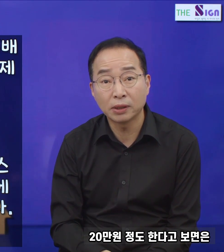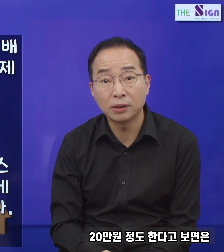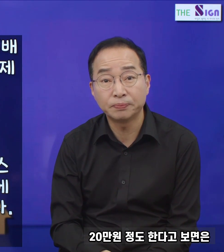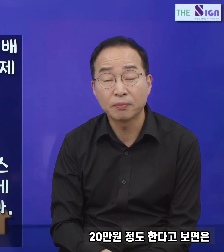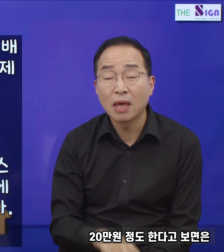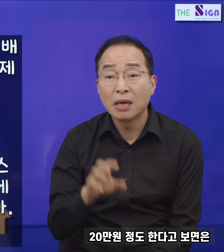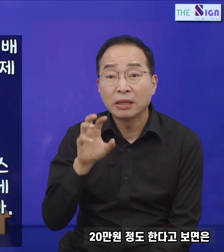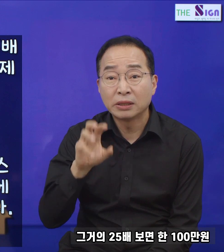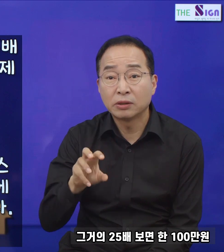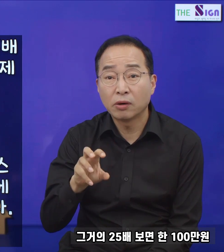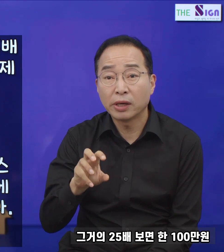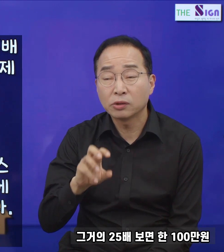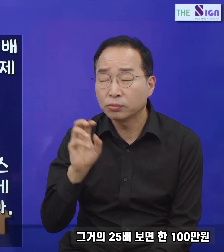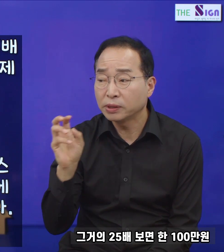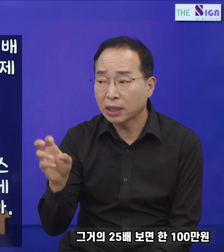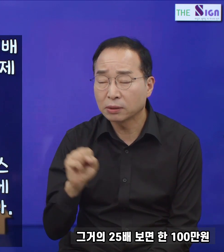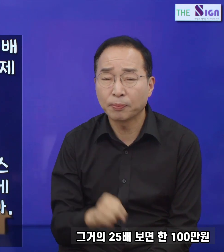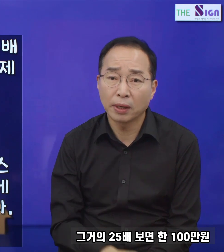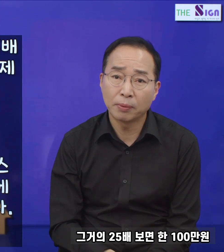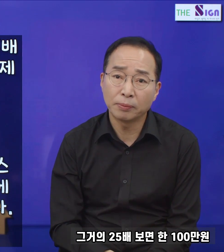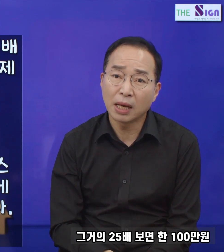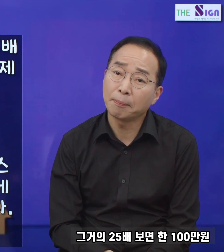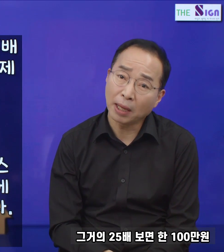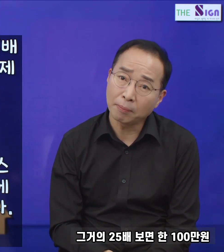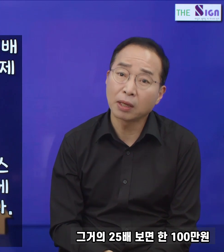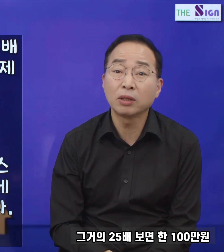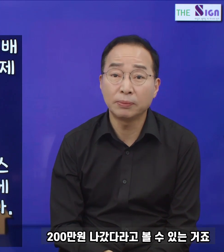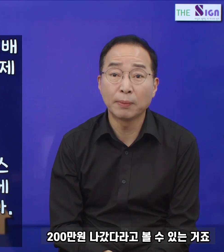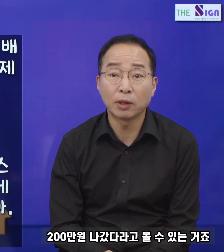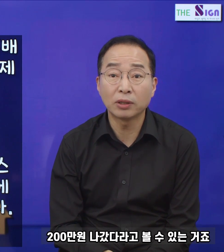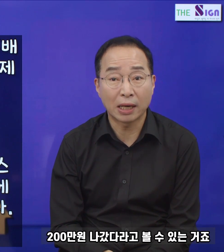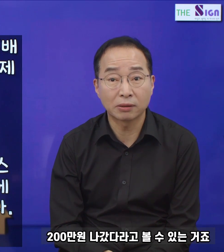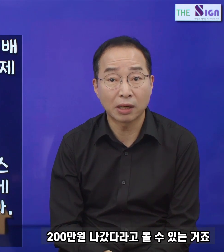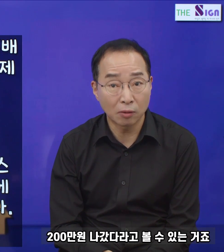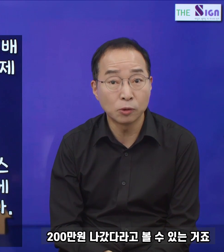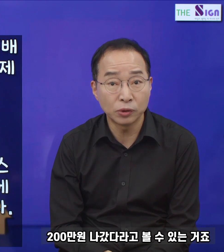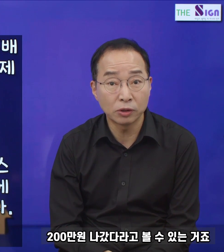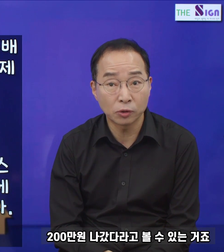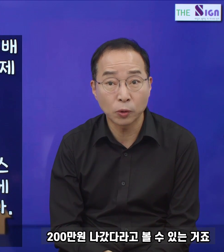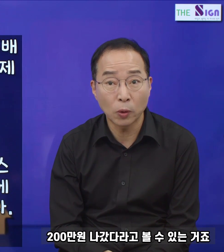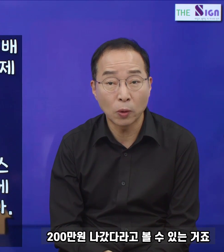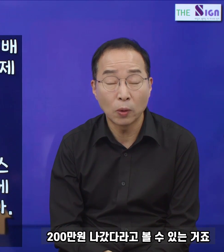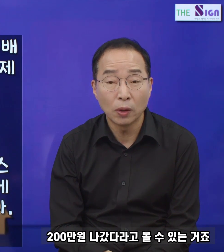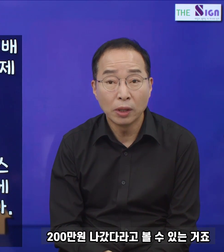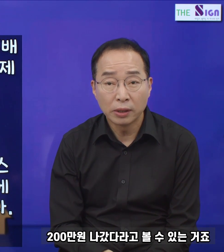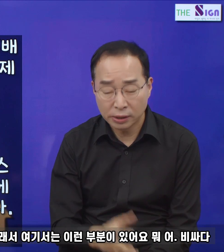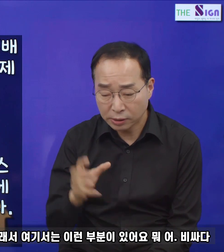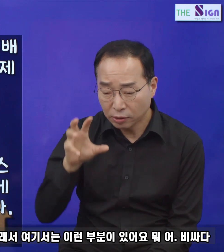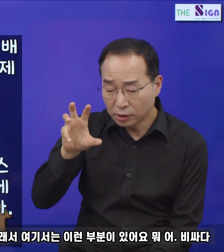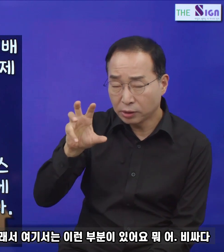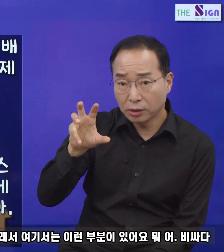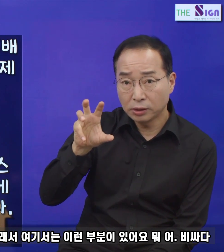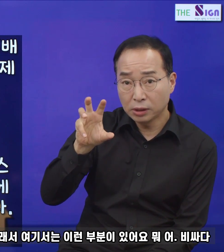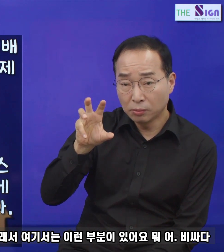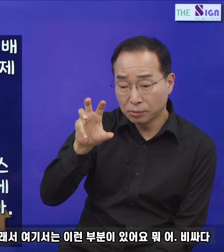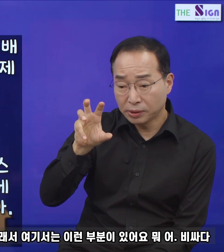보면은 그거에 25배 보면 한 100만원, 200만원 나갔다라고 볼 수 있는 거죠. 그래서 여기서는 이런 부분이